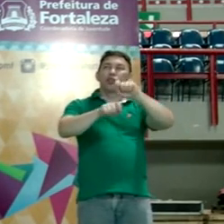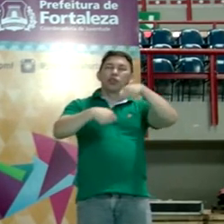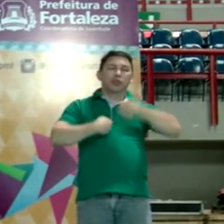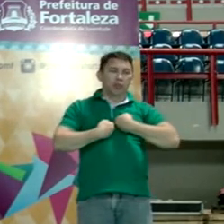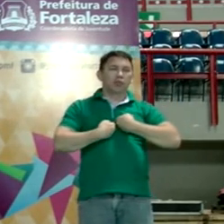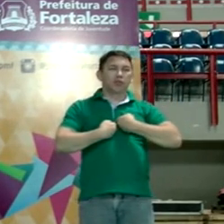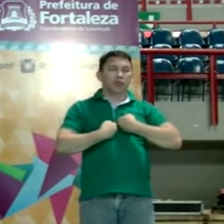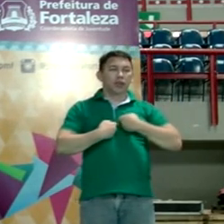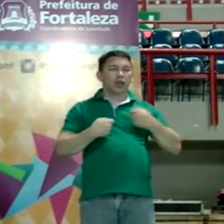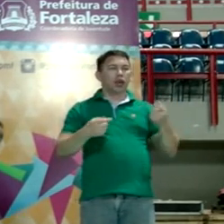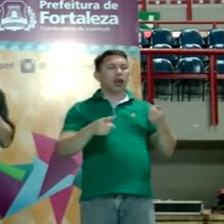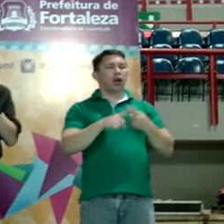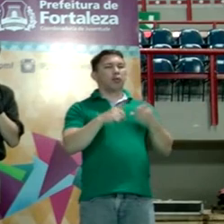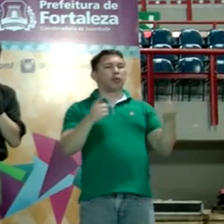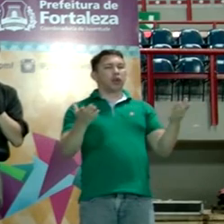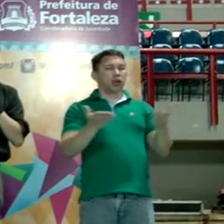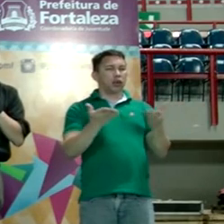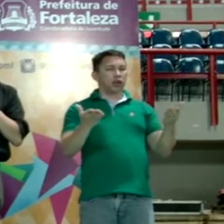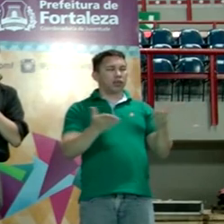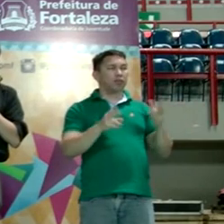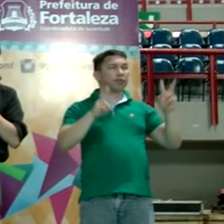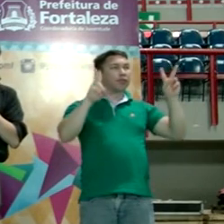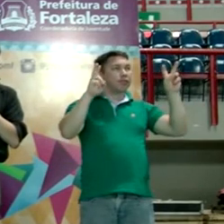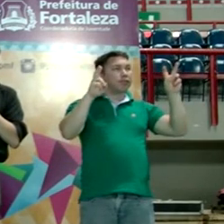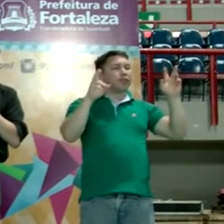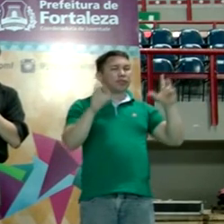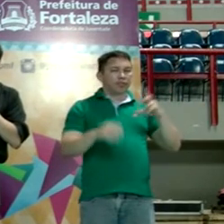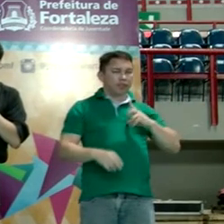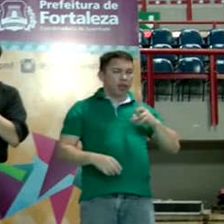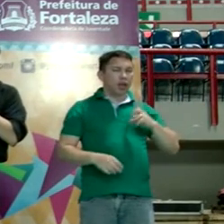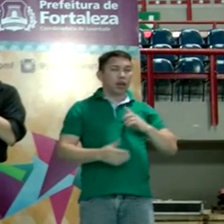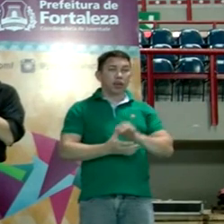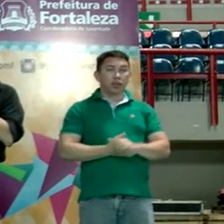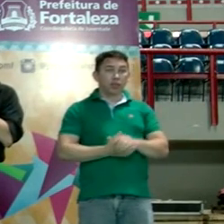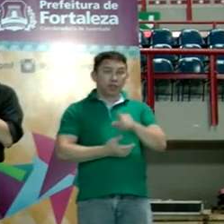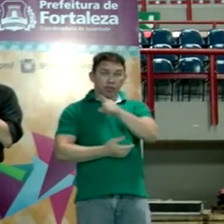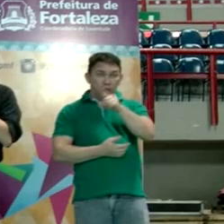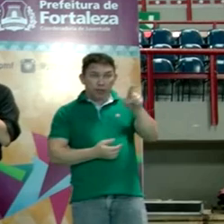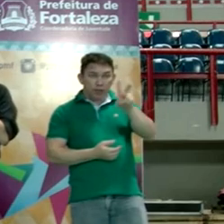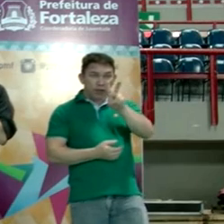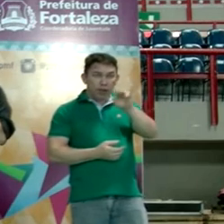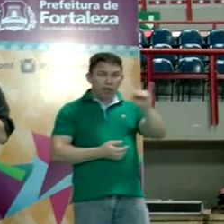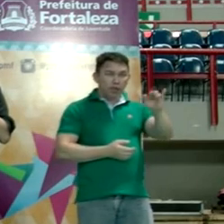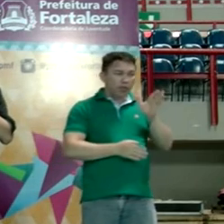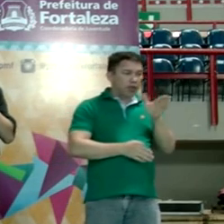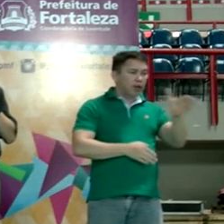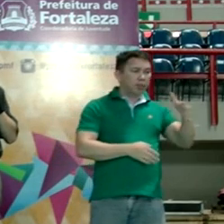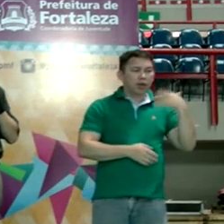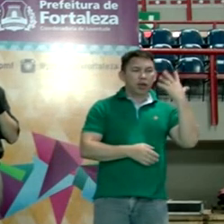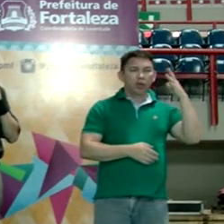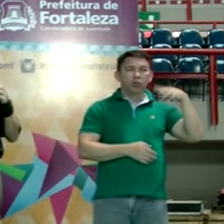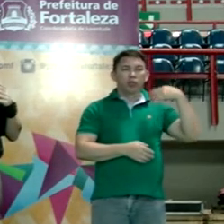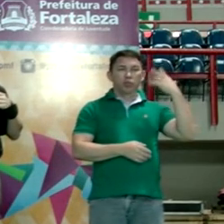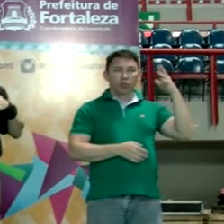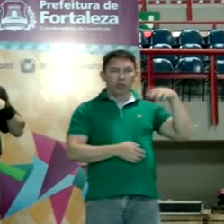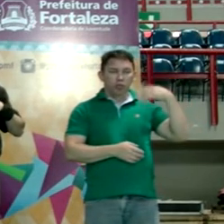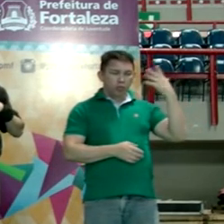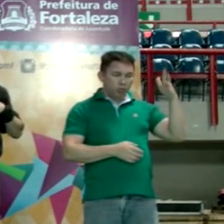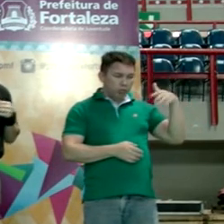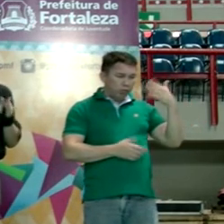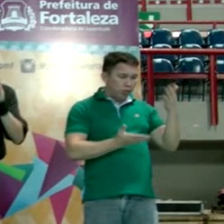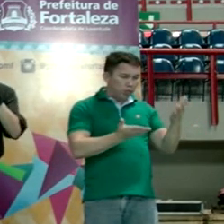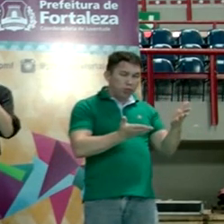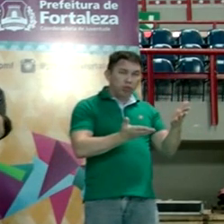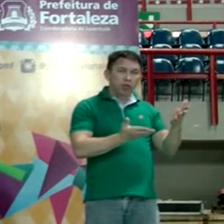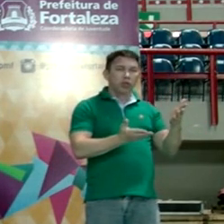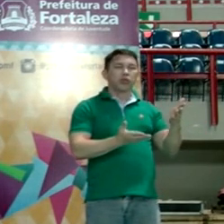ideia. Agora, tem uma outra questão também. A gente também vai para a música. Quando a gente chega na